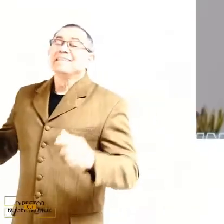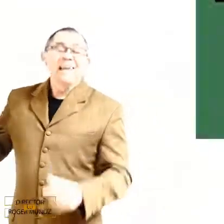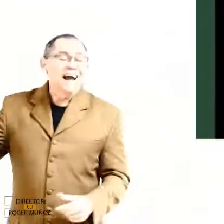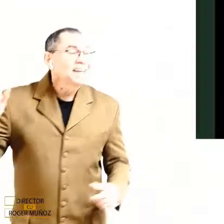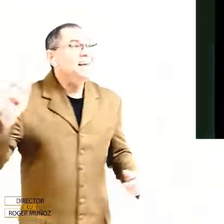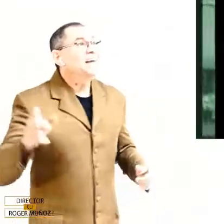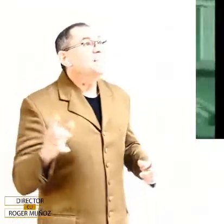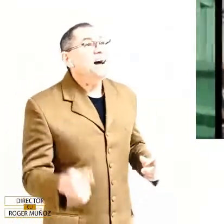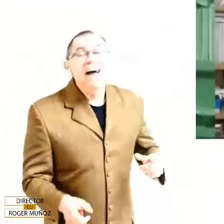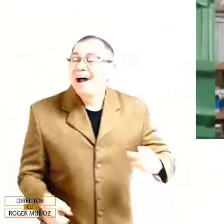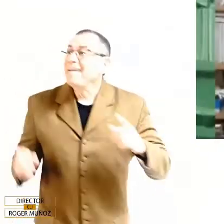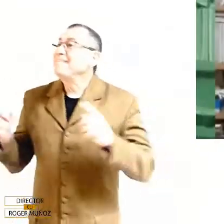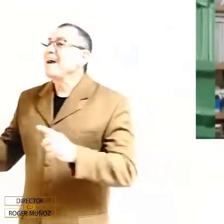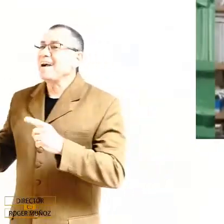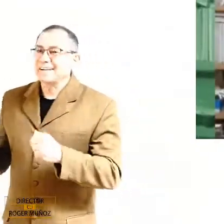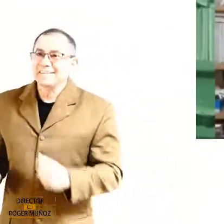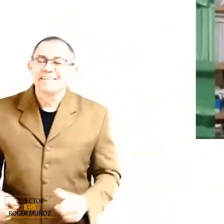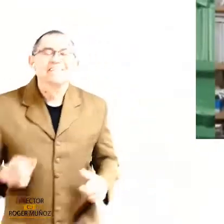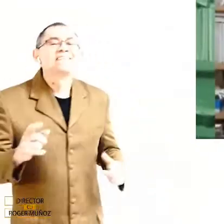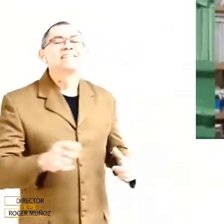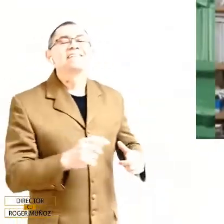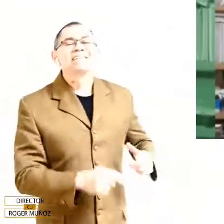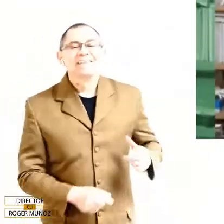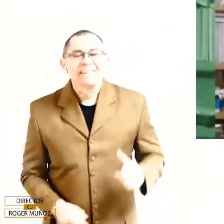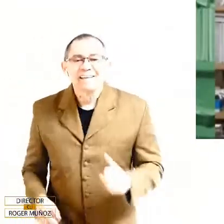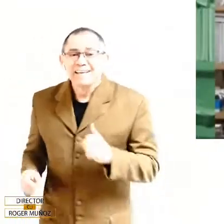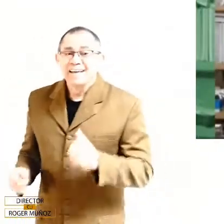De aquí a allá,